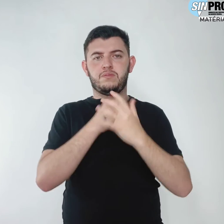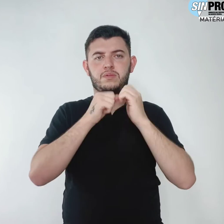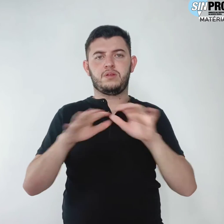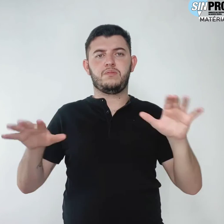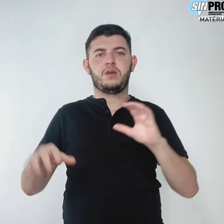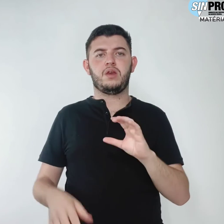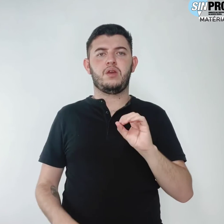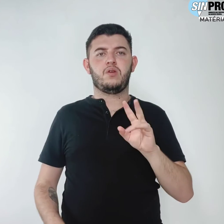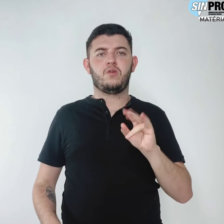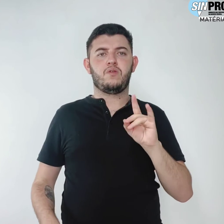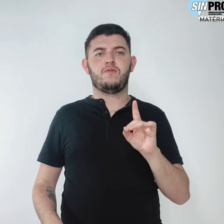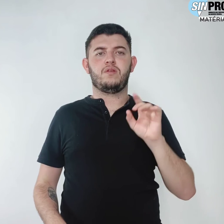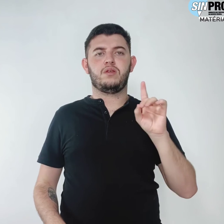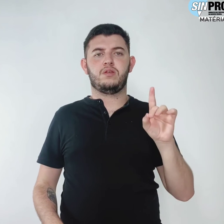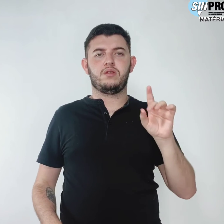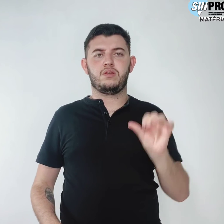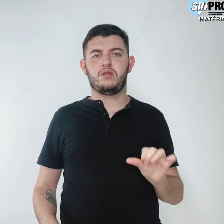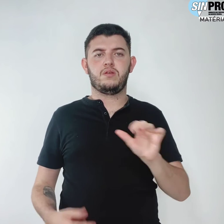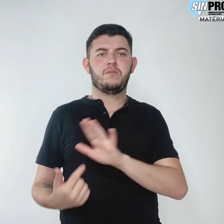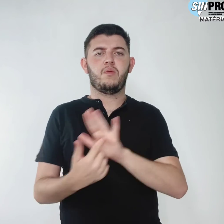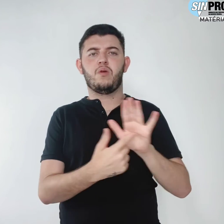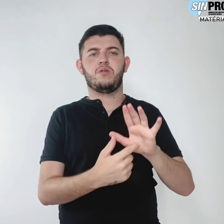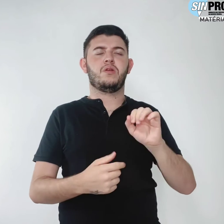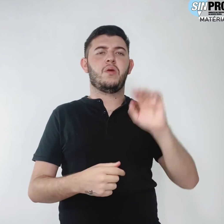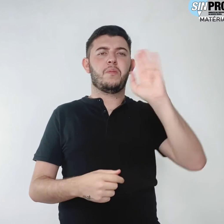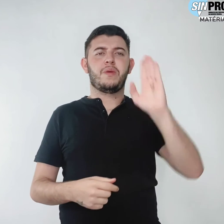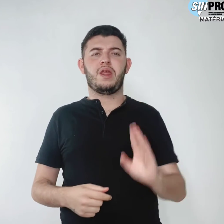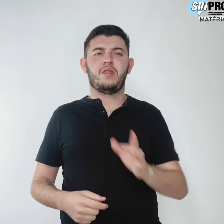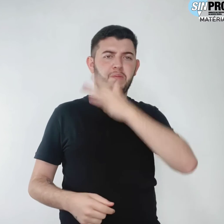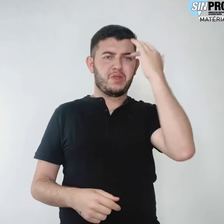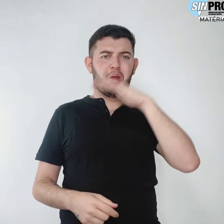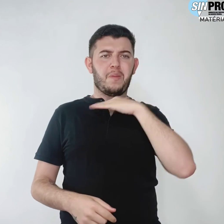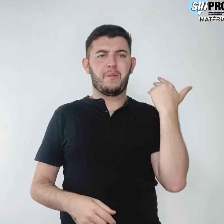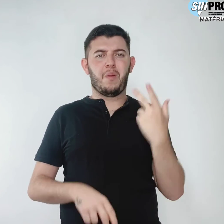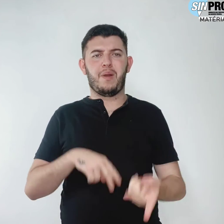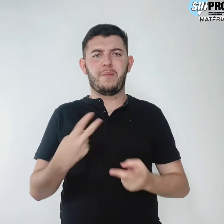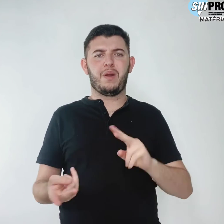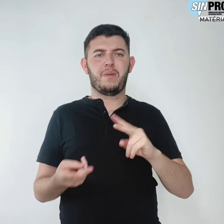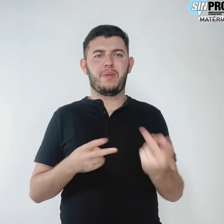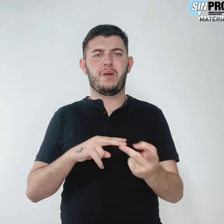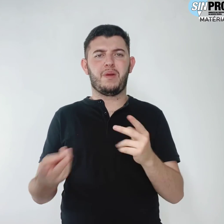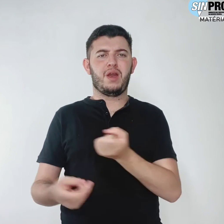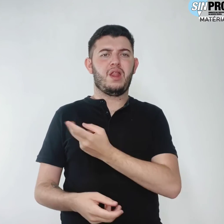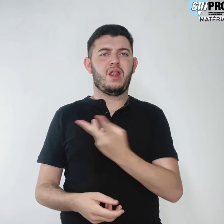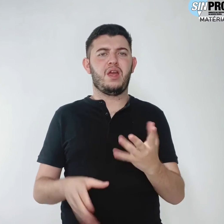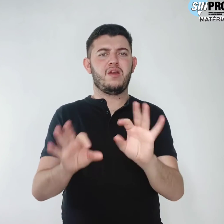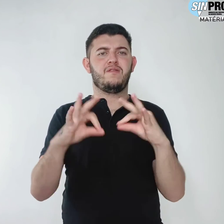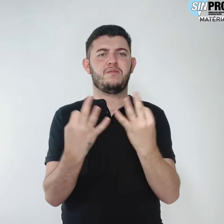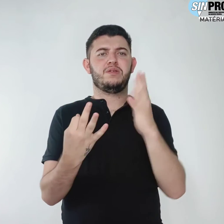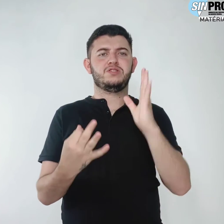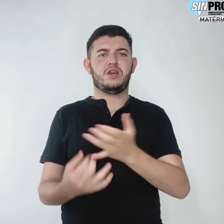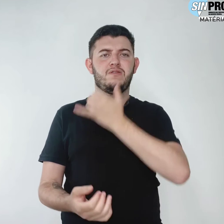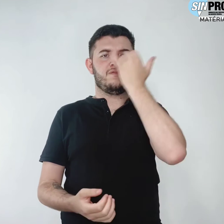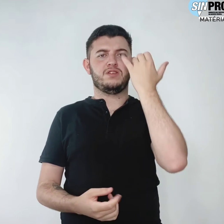da Covid-19 tem transformado o Brasil em um grande cemitério, com centenas de milhares de